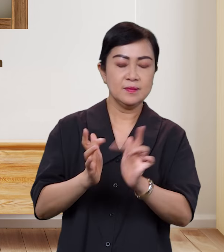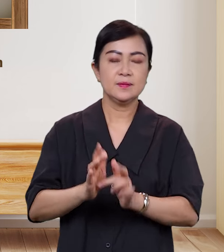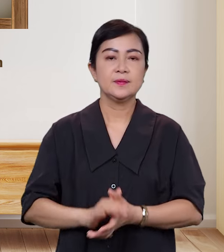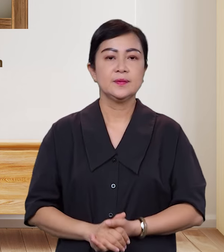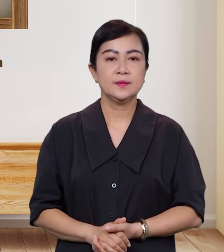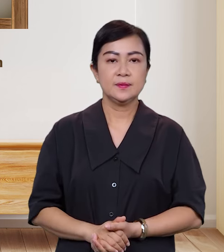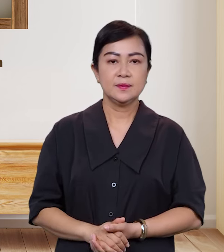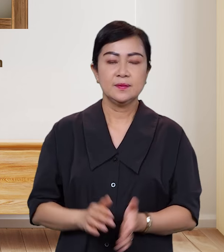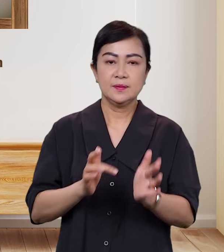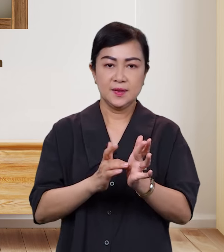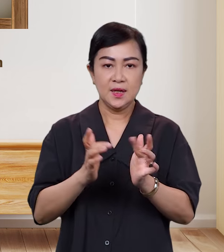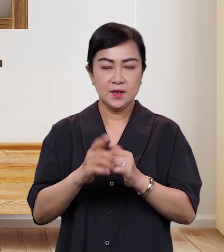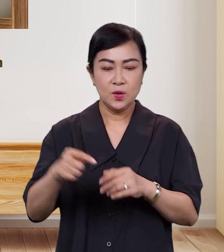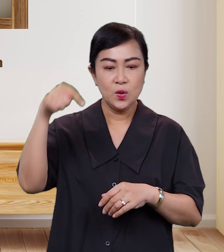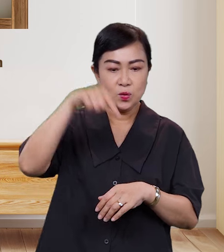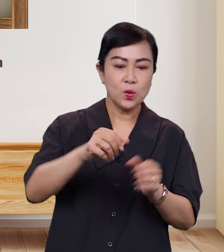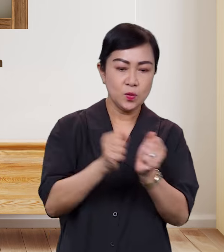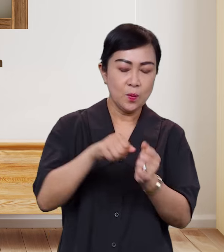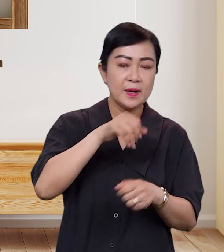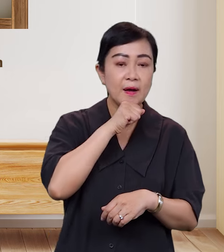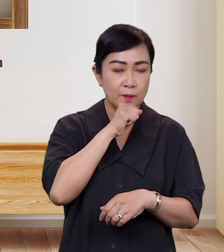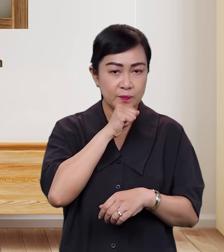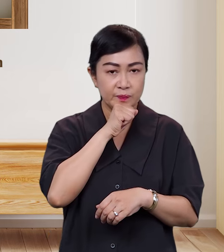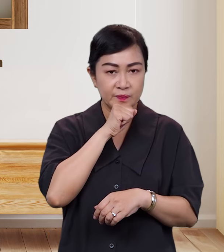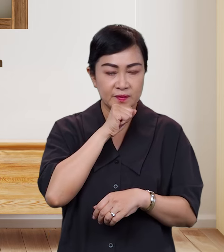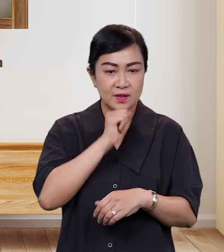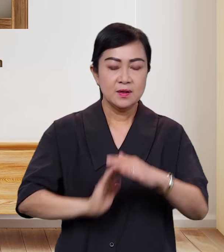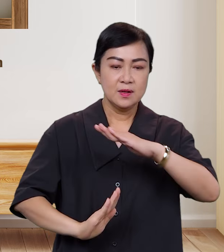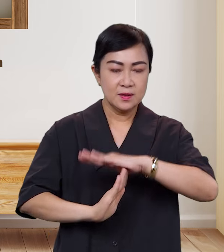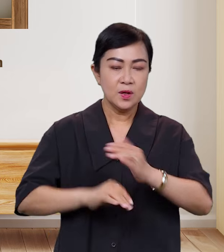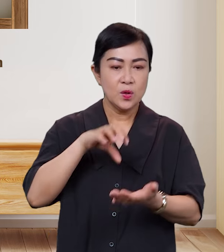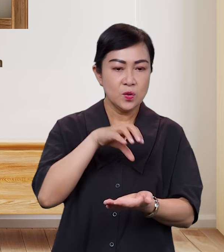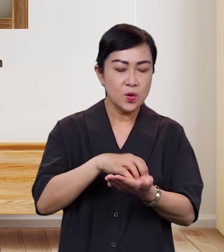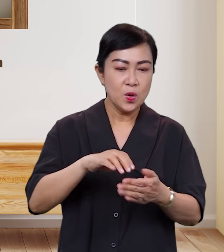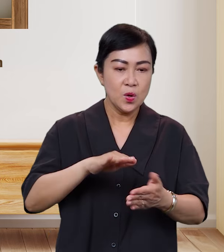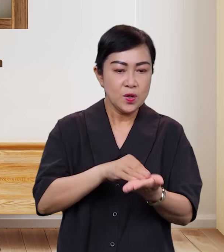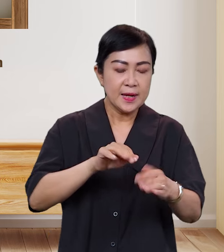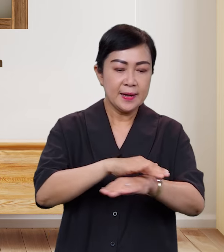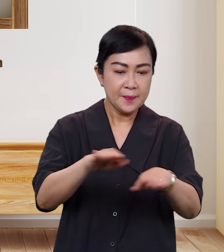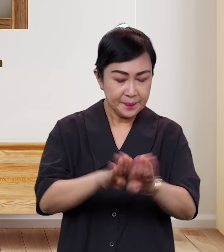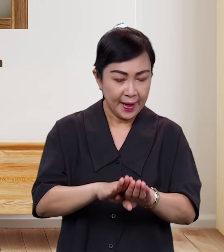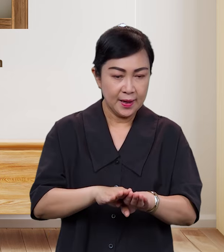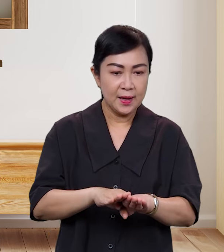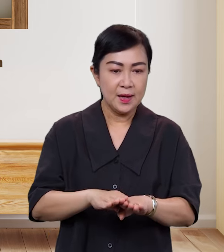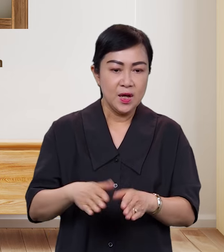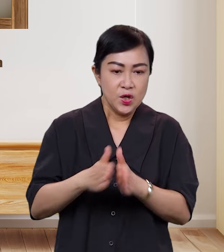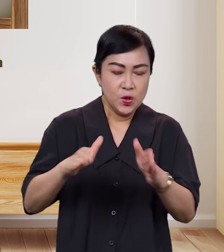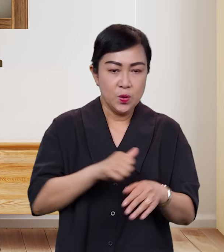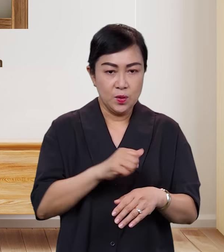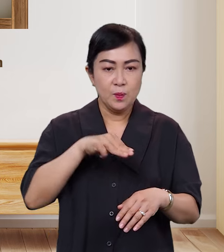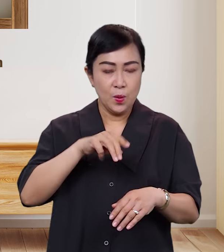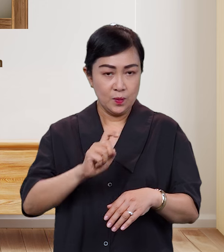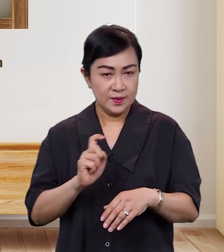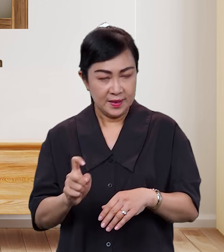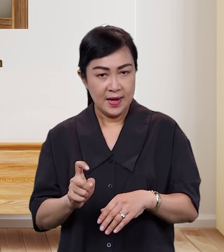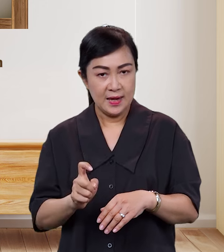bội. Đức Giêsu đi xuống cùng với các ông. Người dừng lại ở một chỗ đất bằng. Tại đó, đông đảo